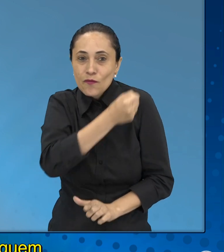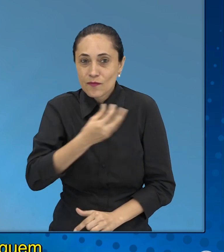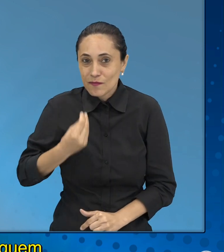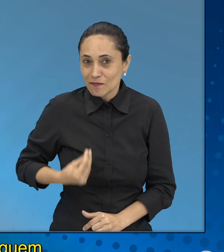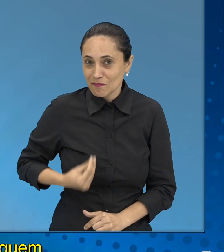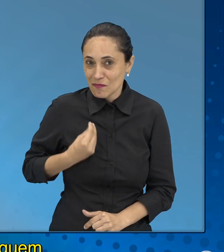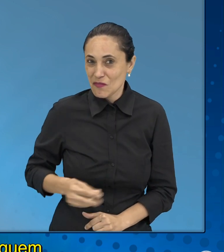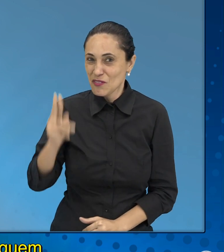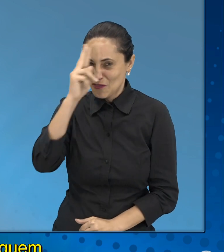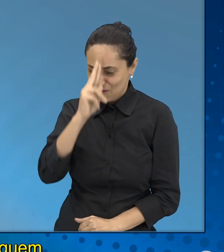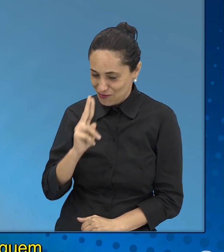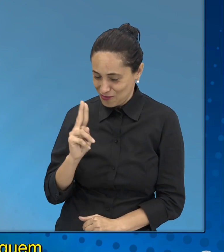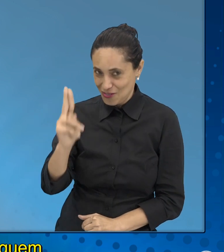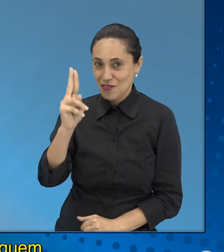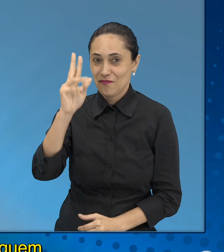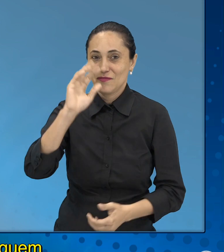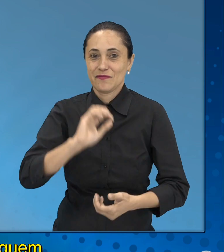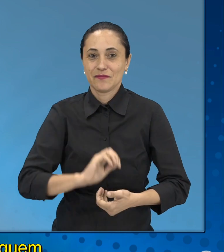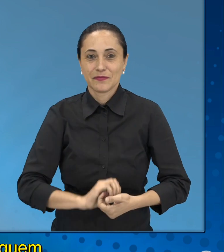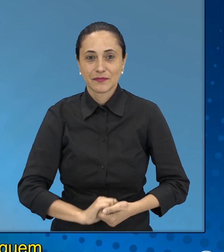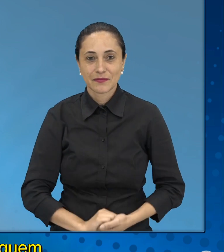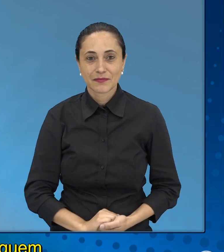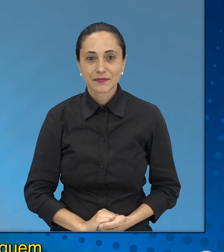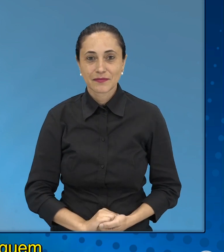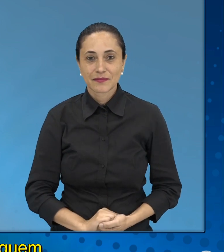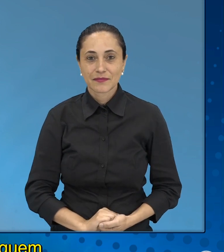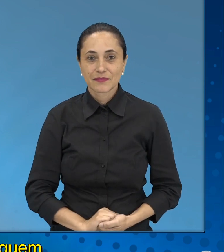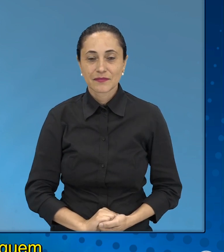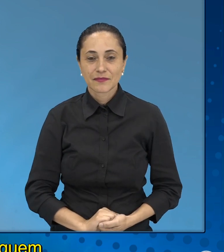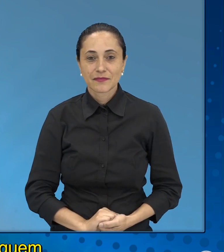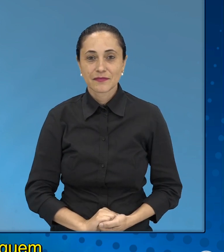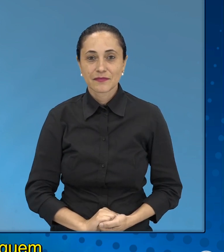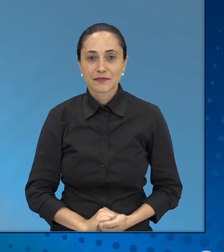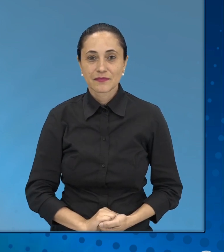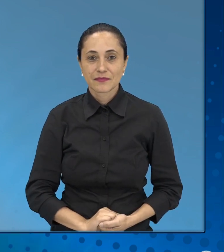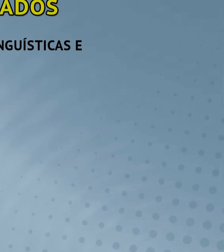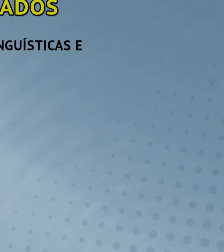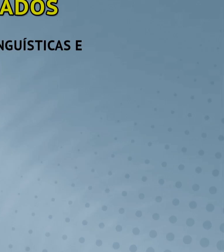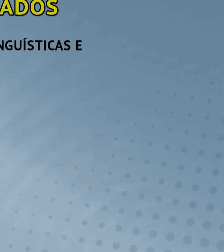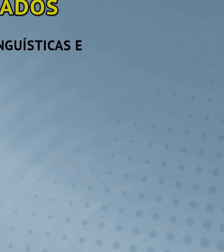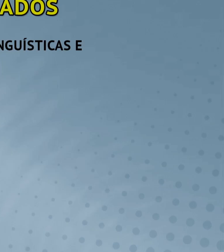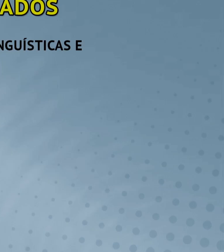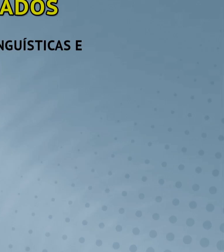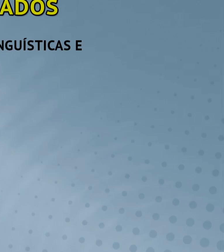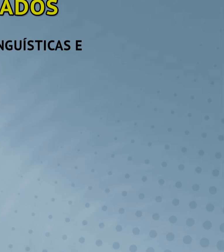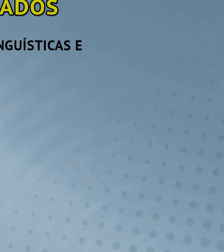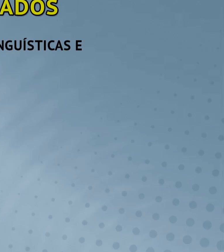e finalmente conseguem salvar a vida do mestre.